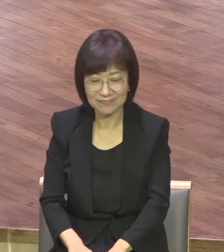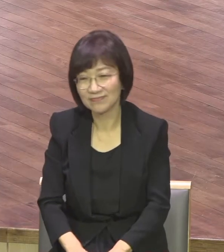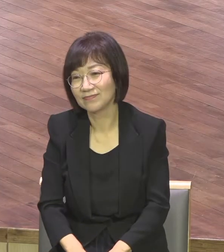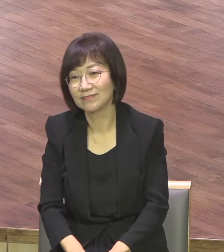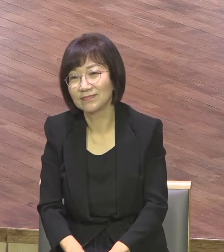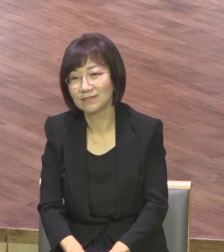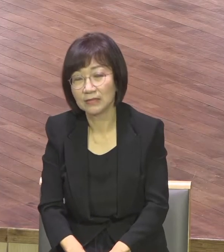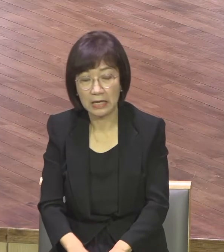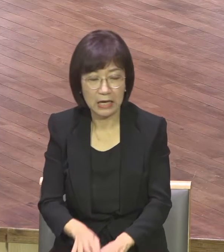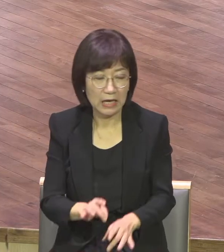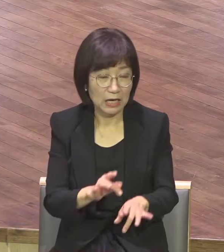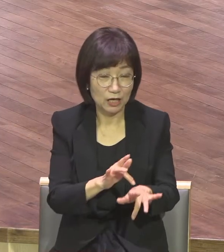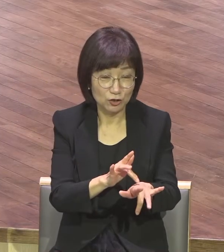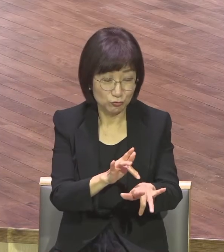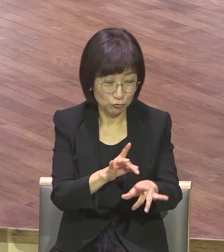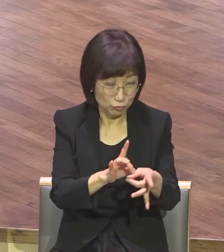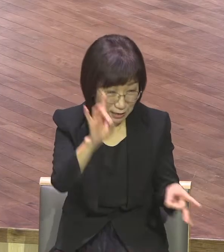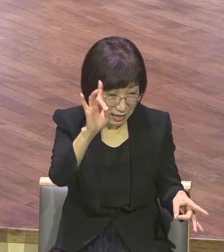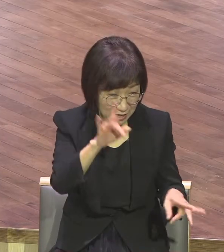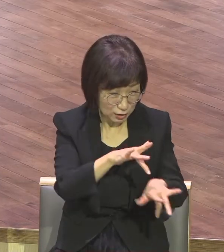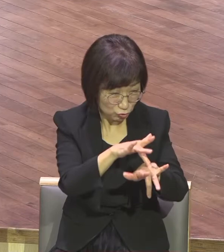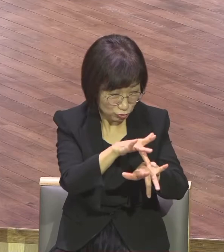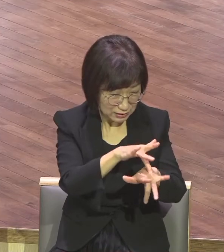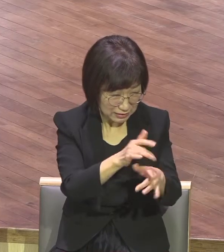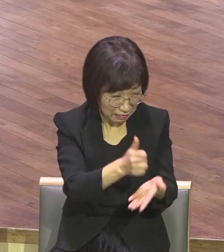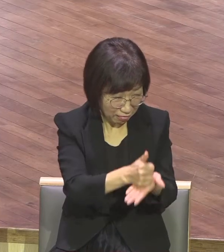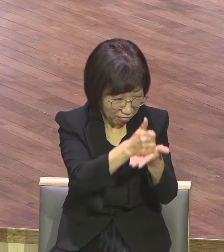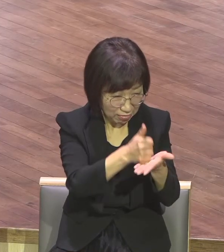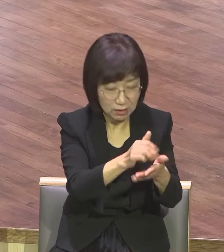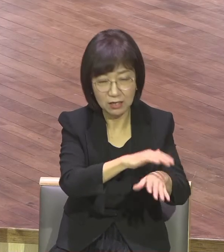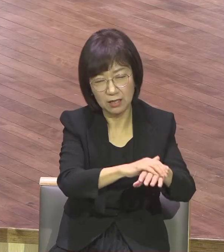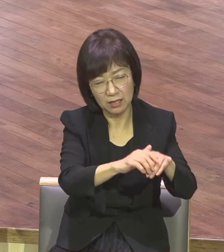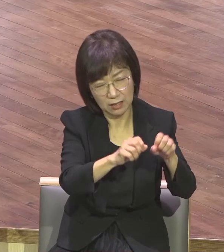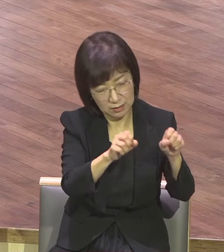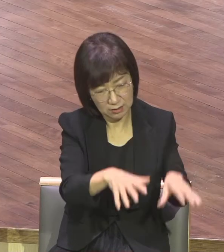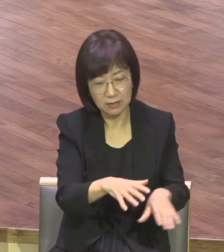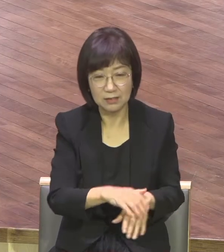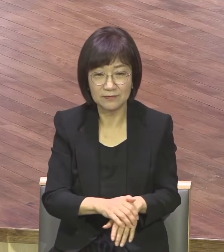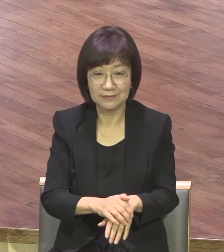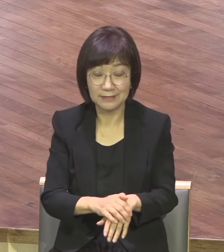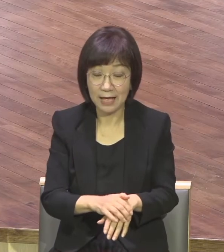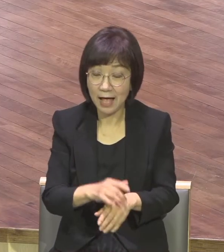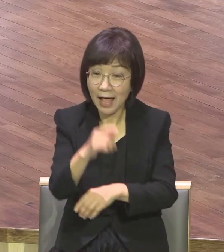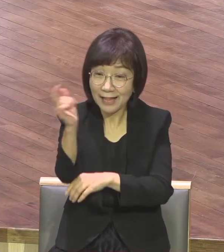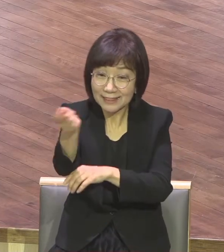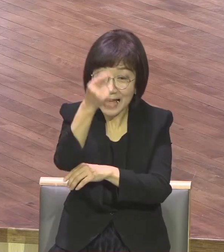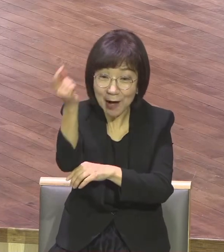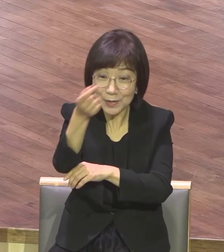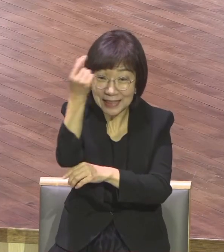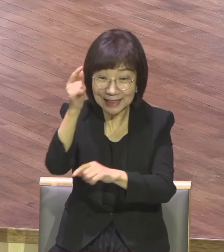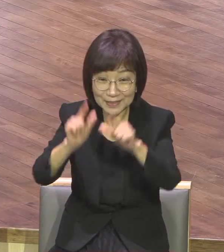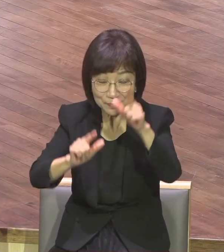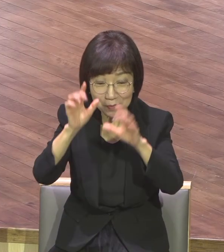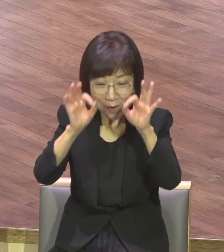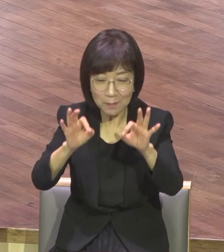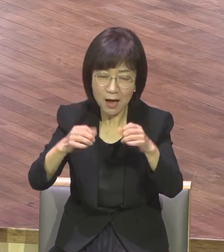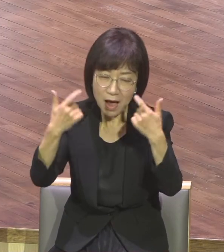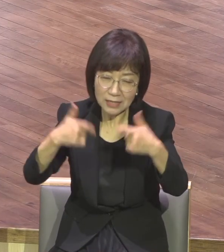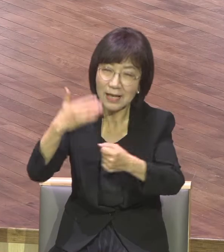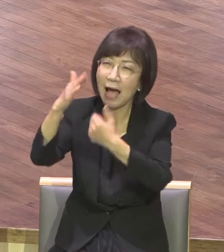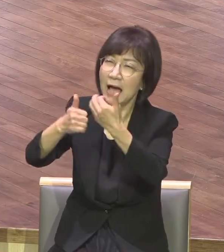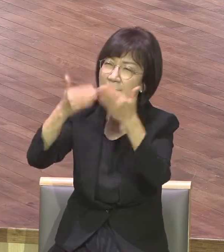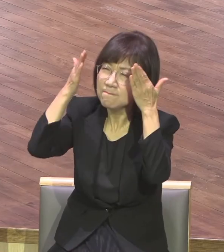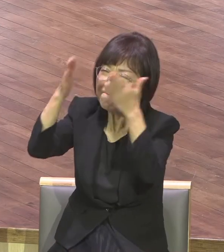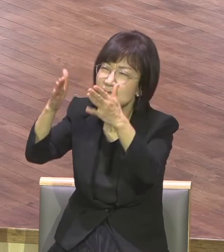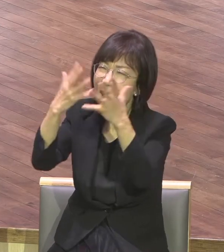다 헛것을 섬기고 귀신을 섬기고 있다니까. 다윗의 삶은 항상 전심으로 하나님을